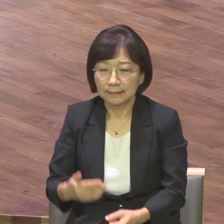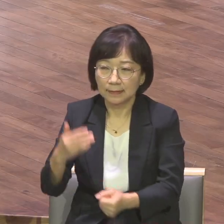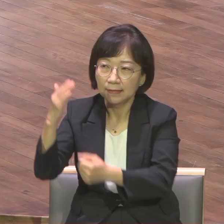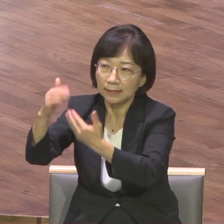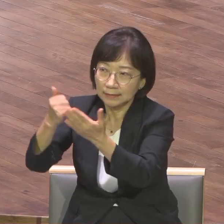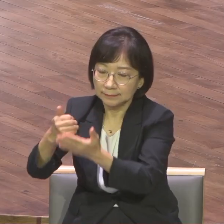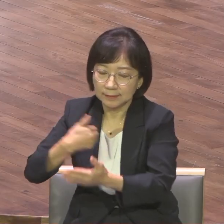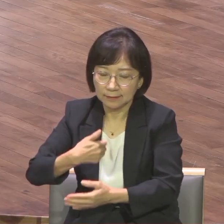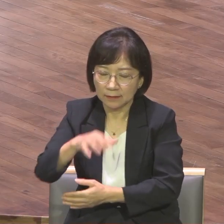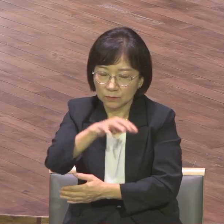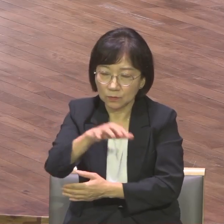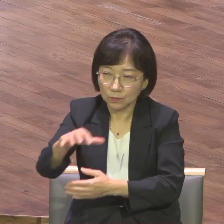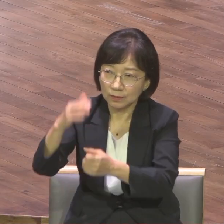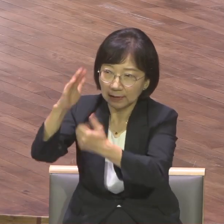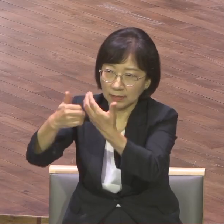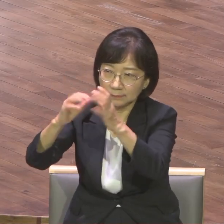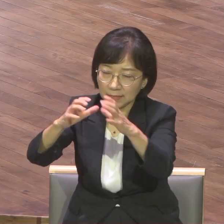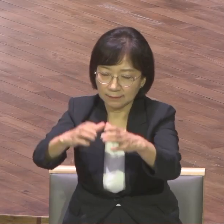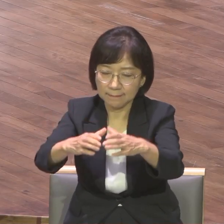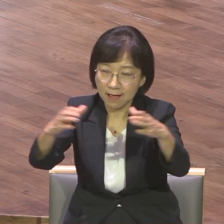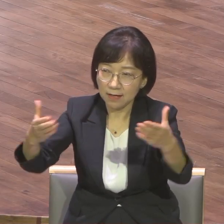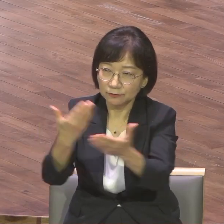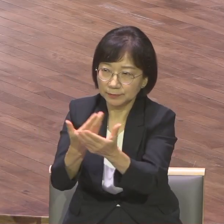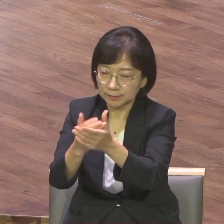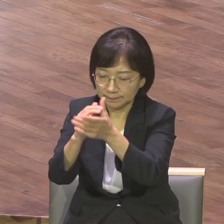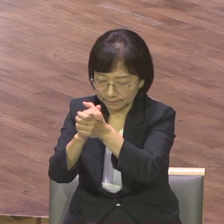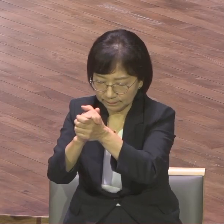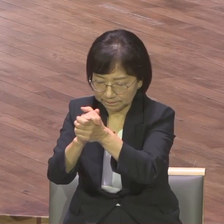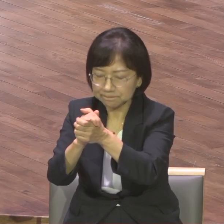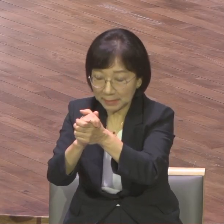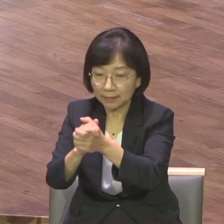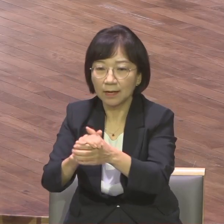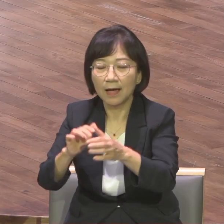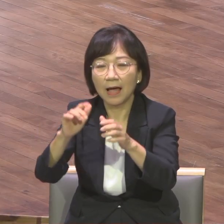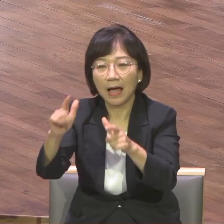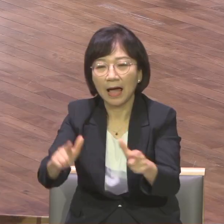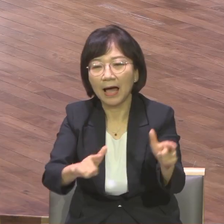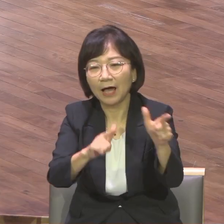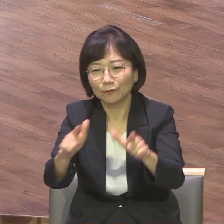주옵소서. 그리고 시작해. 하루를 시작해. 그리고 하루를 시작해.